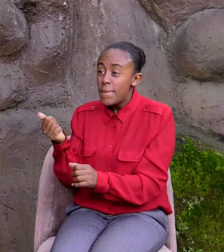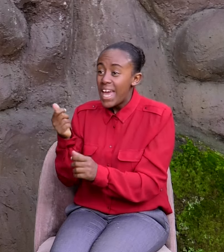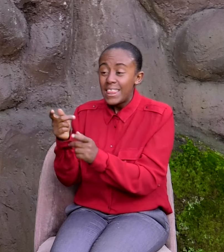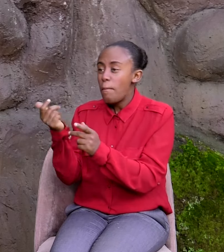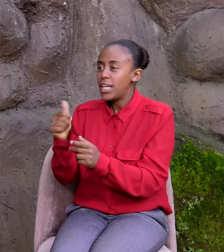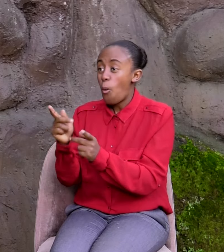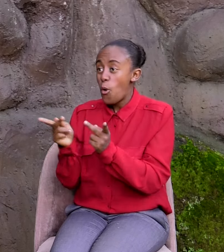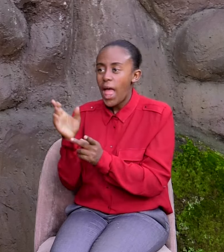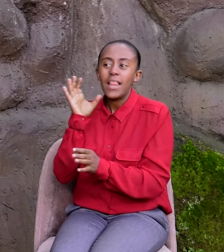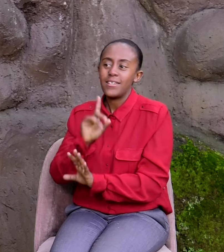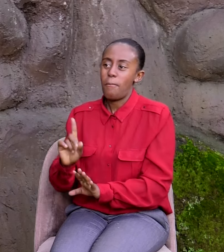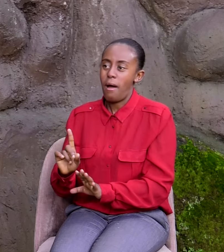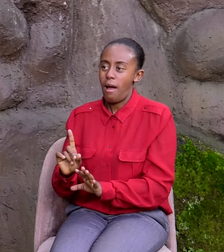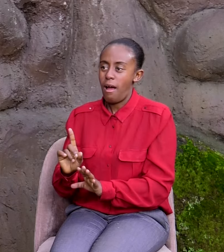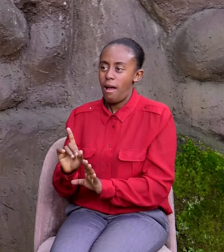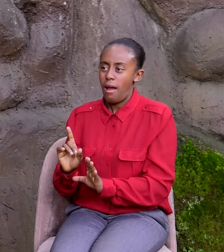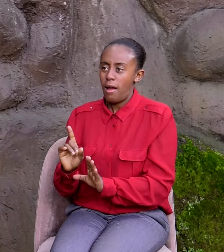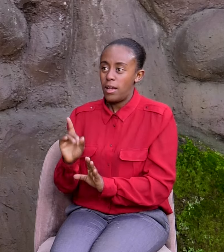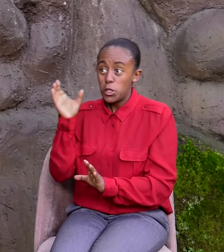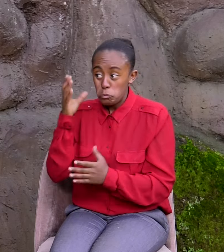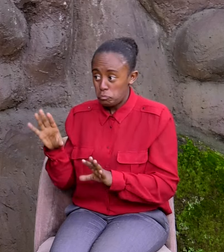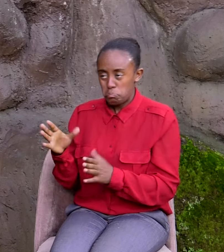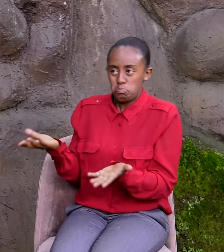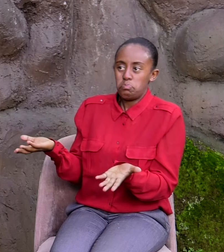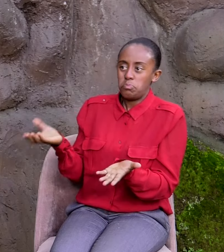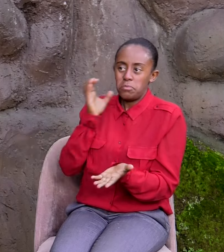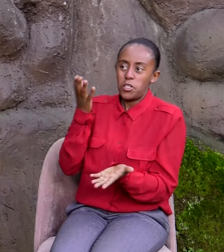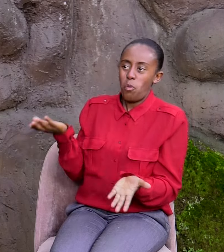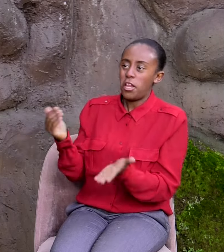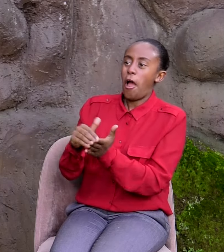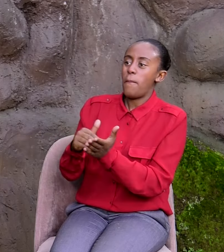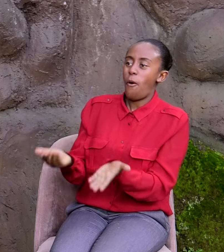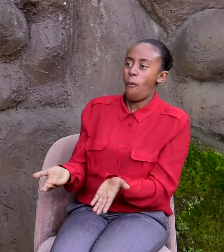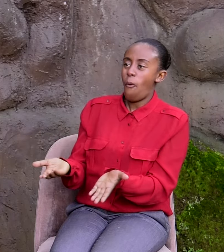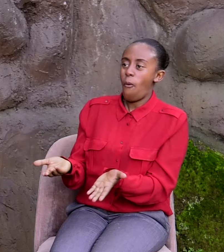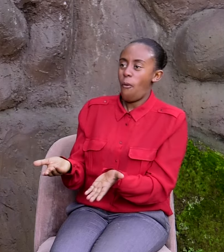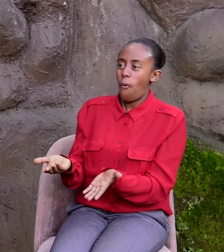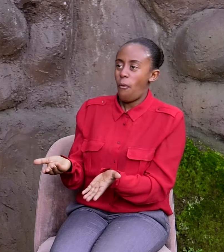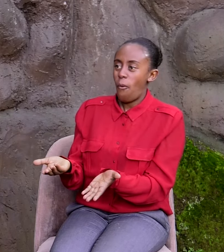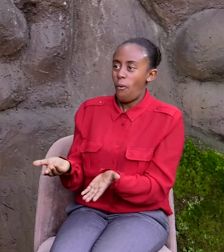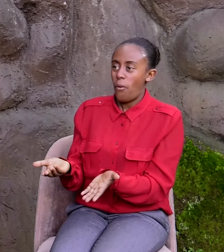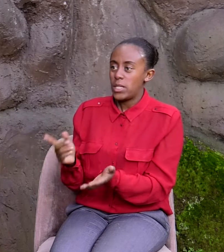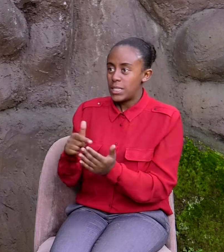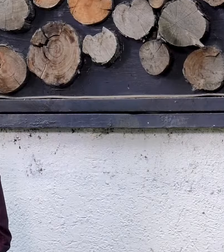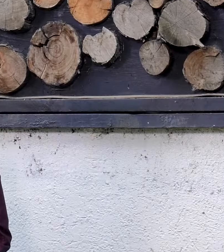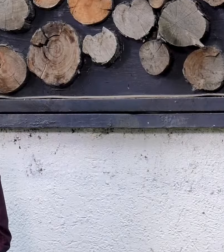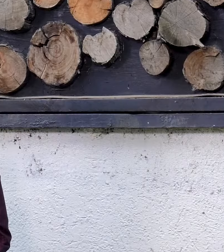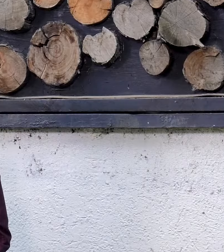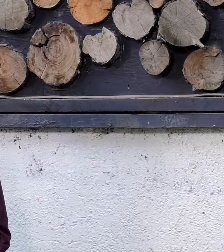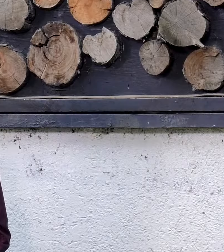ነው። በቃ የተሰማውማ ተሰምቷል። ምክንያቱም ያው ደግሞ እነዛ የሆነበት ምክንያት ያው ጋዜጣ